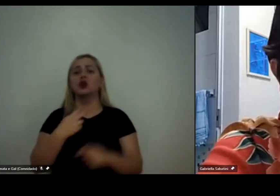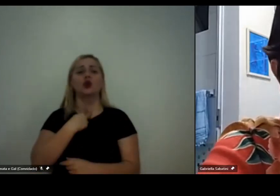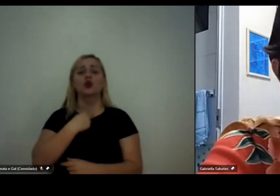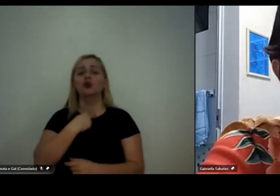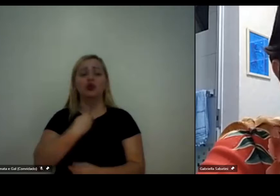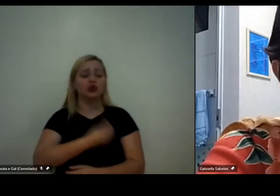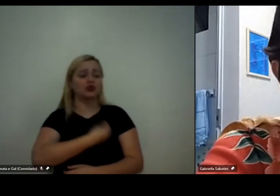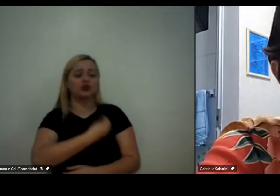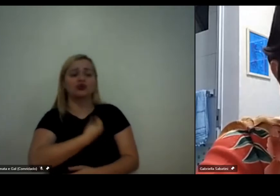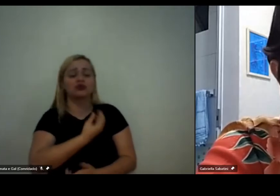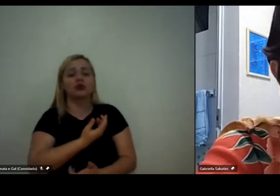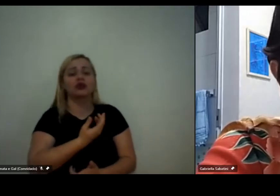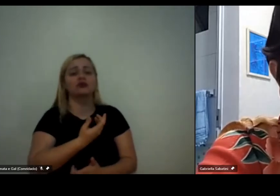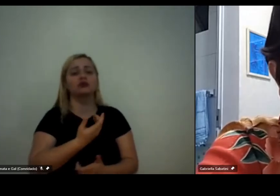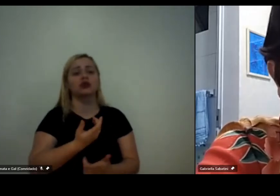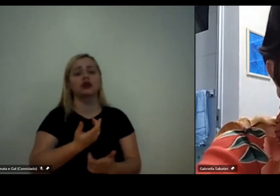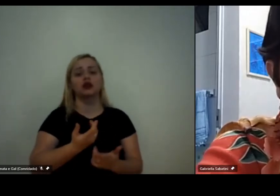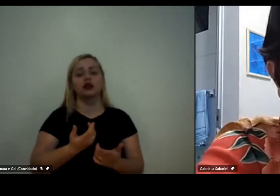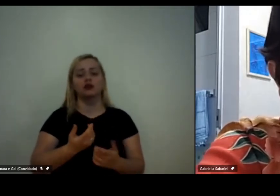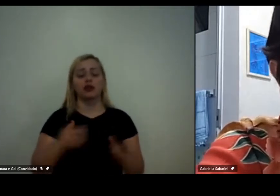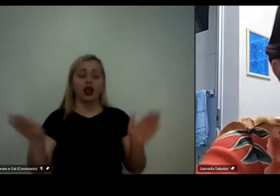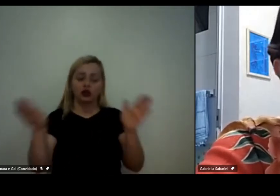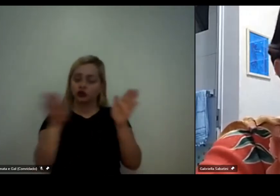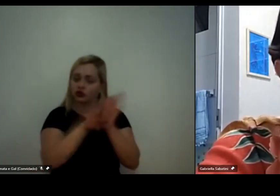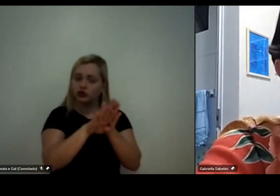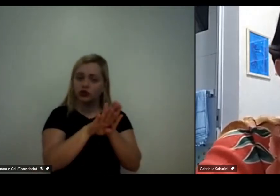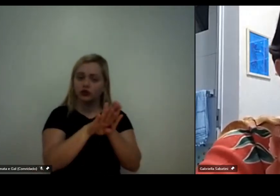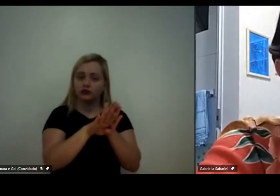do não tematizado. Ao chegar